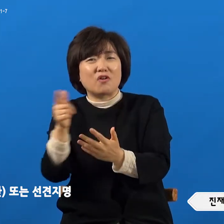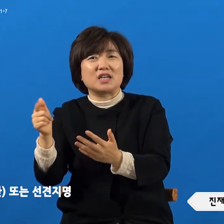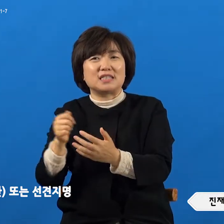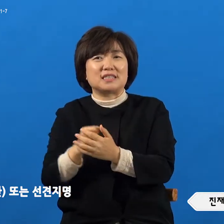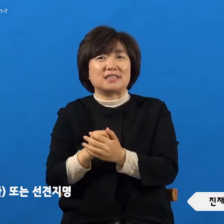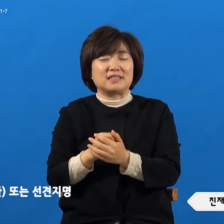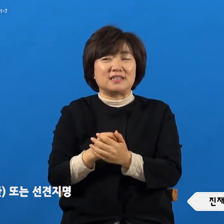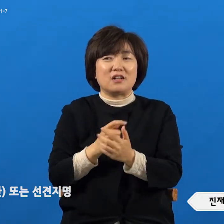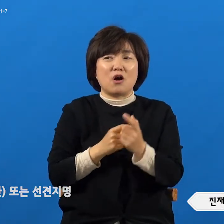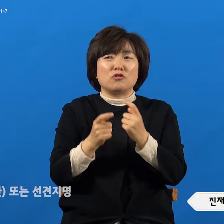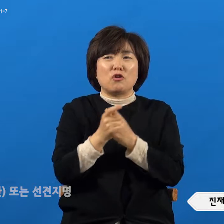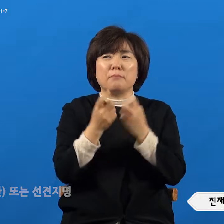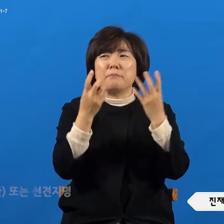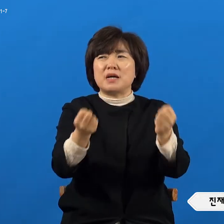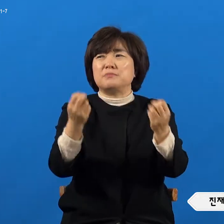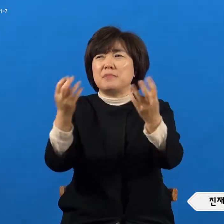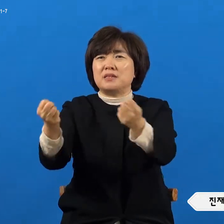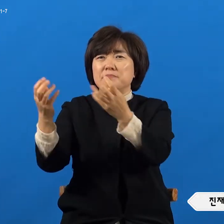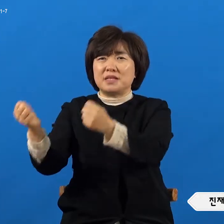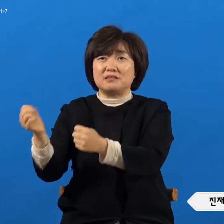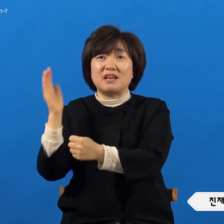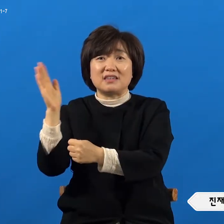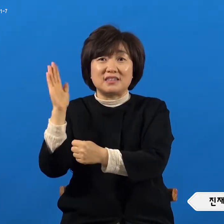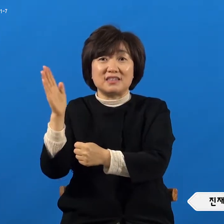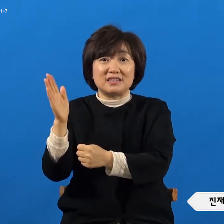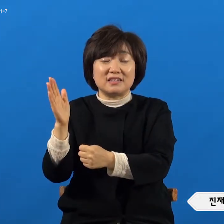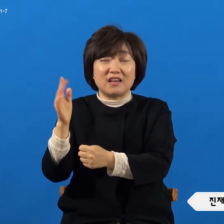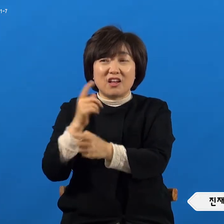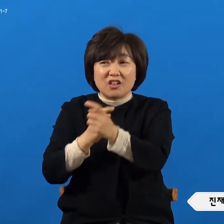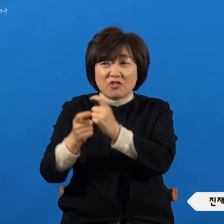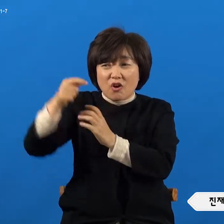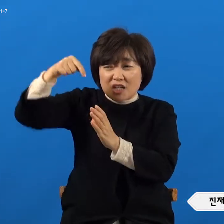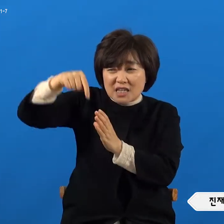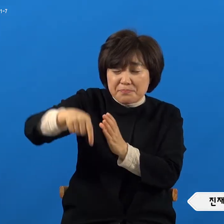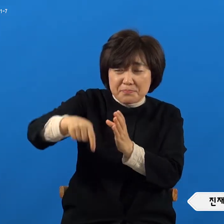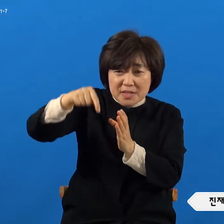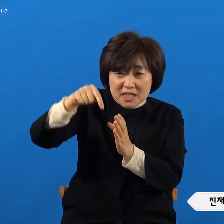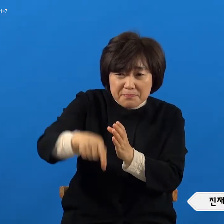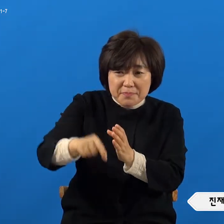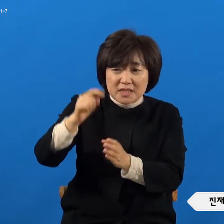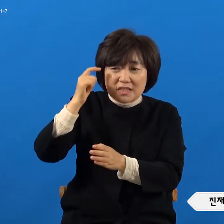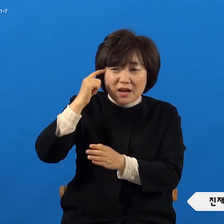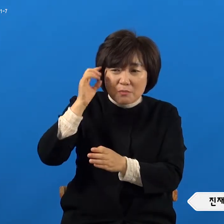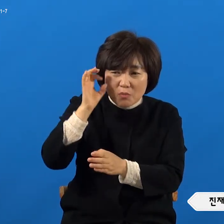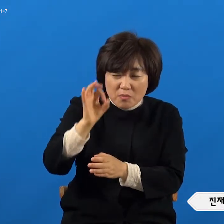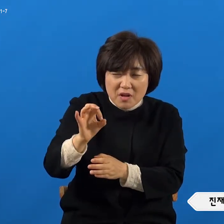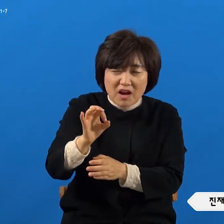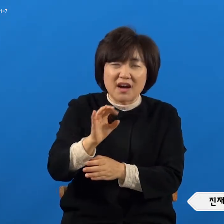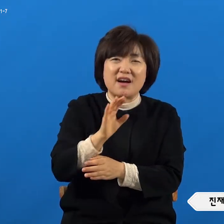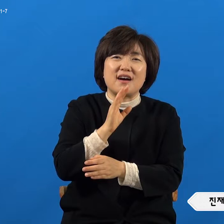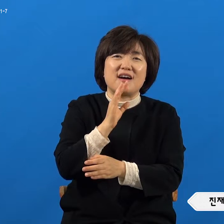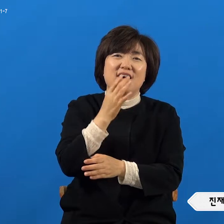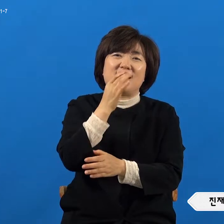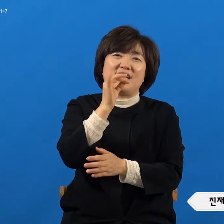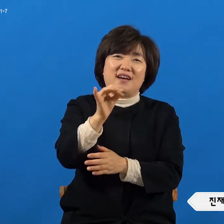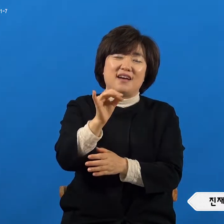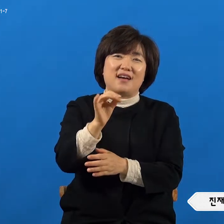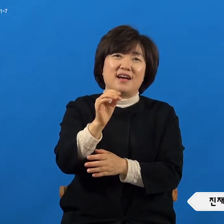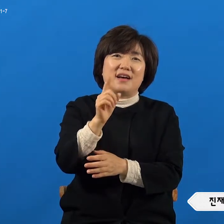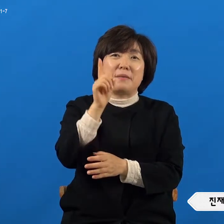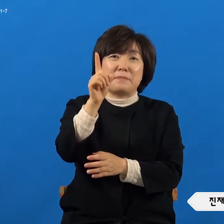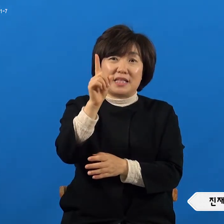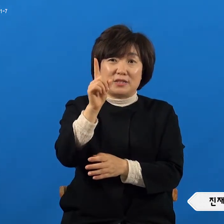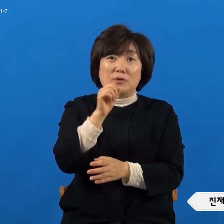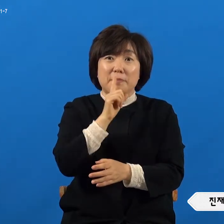더 깊이 내려가 보면 결론은 동일하게 증명됩니다. 한마디로